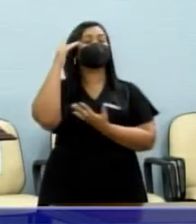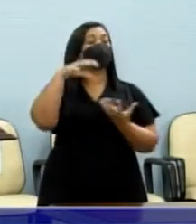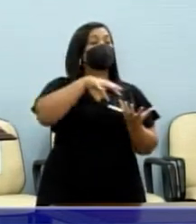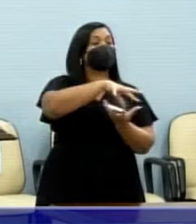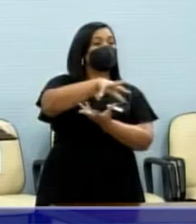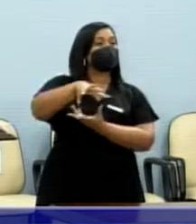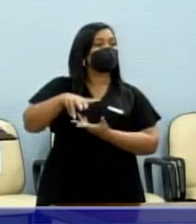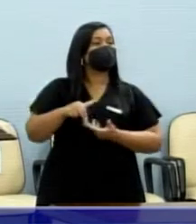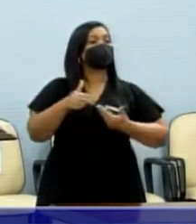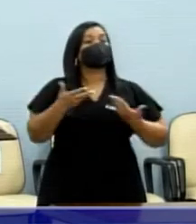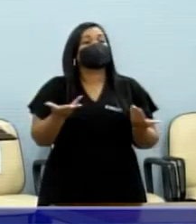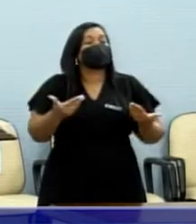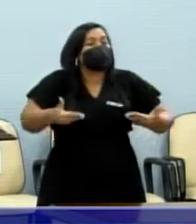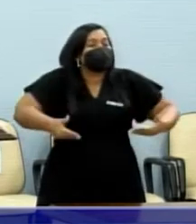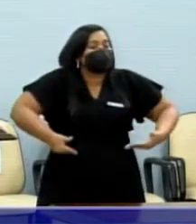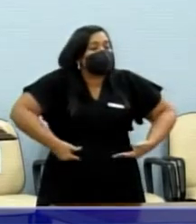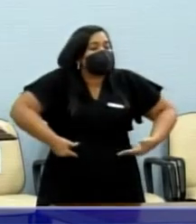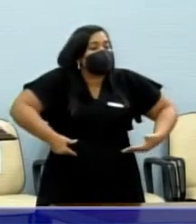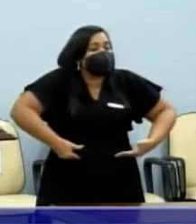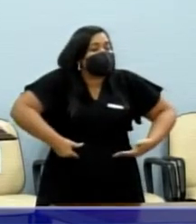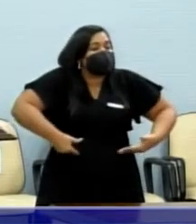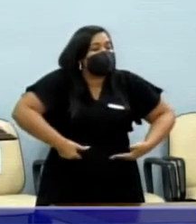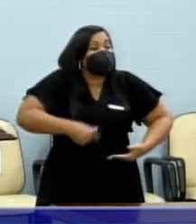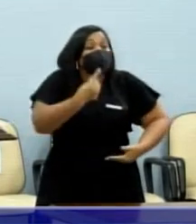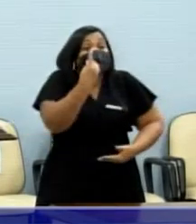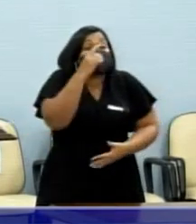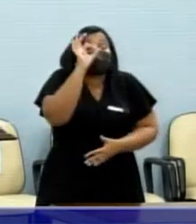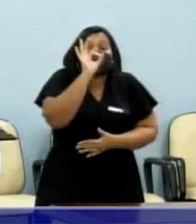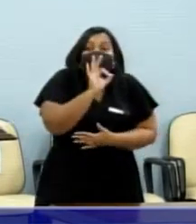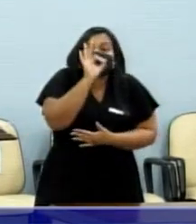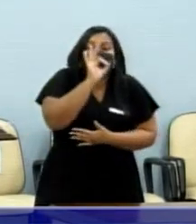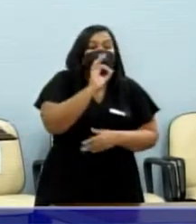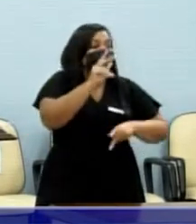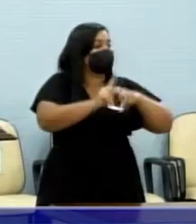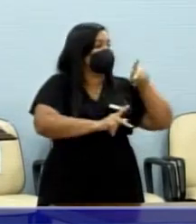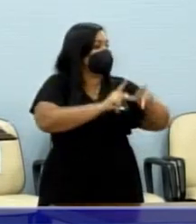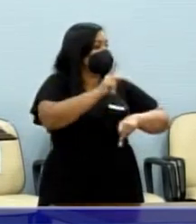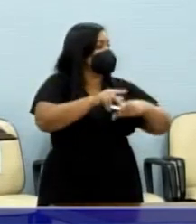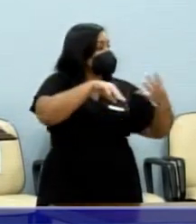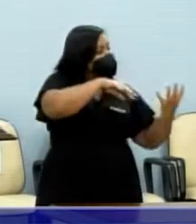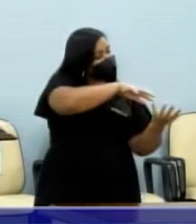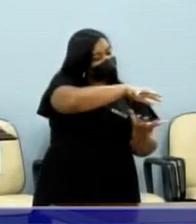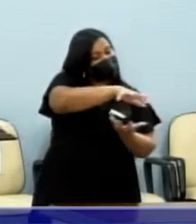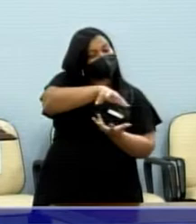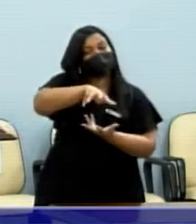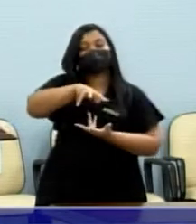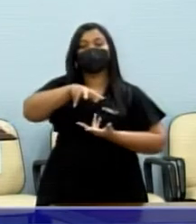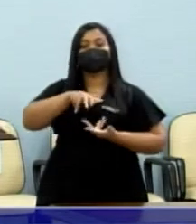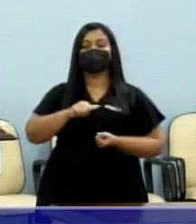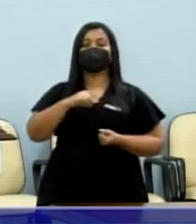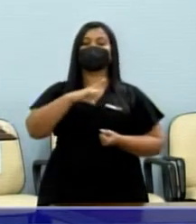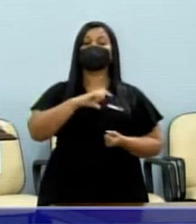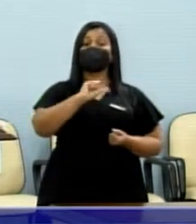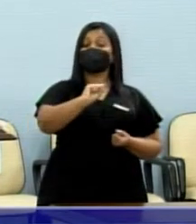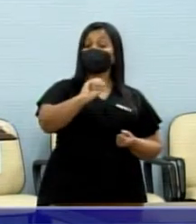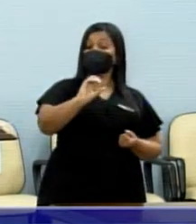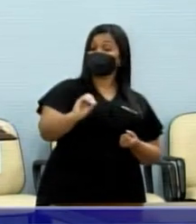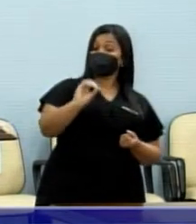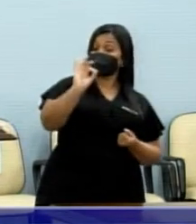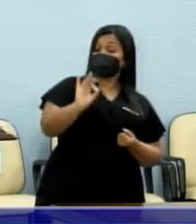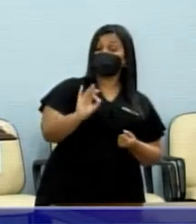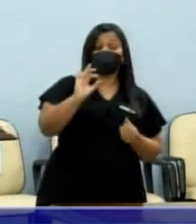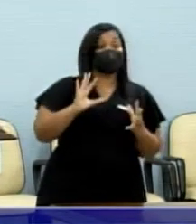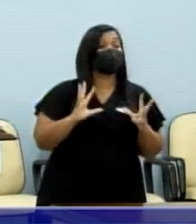na situação de fome. 1% da população mundial detém 80% de